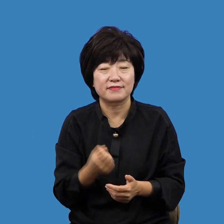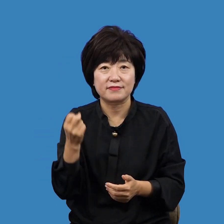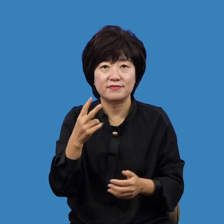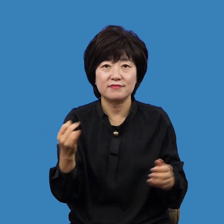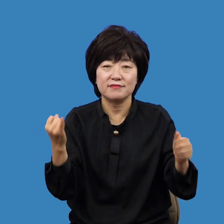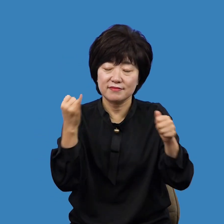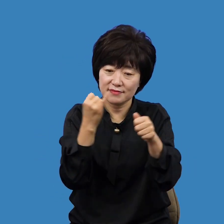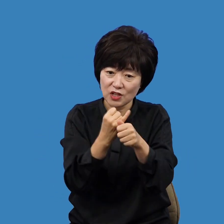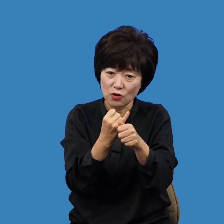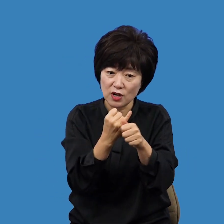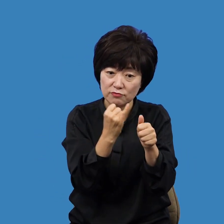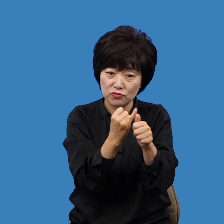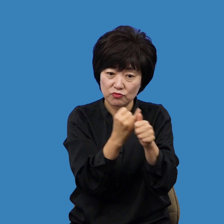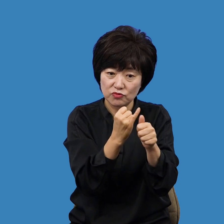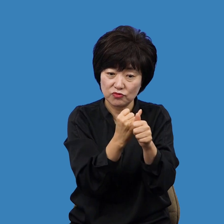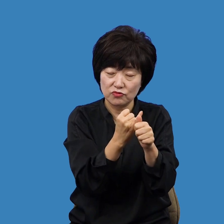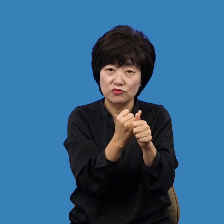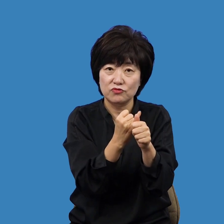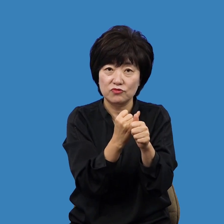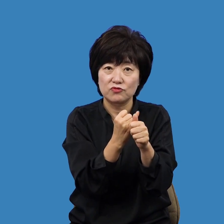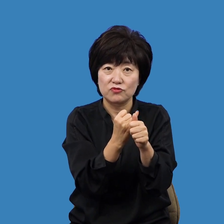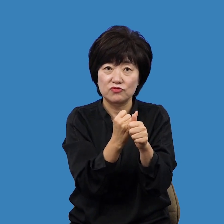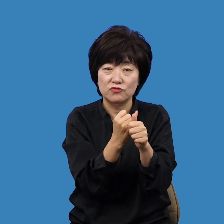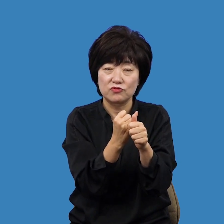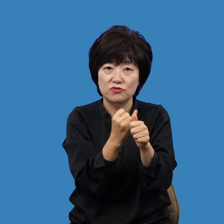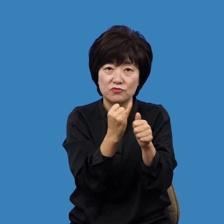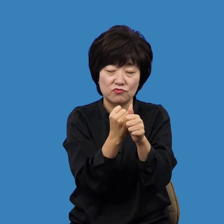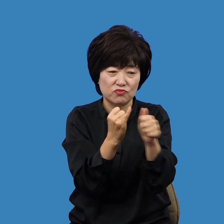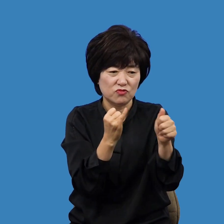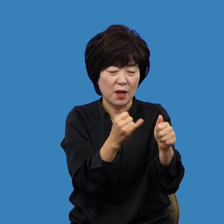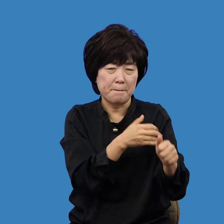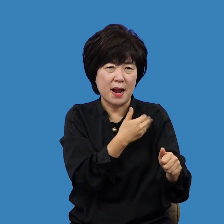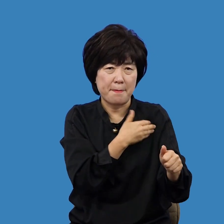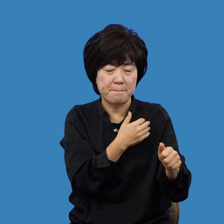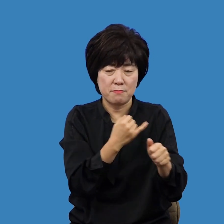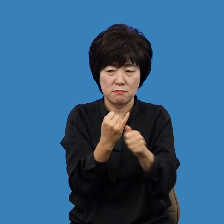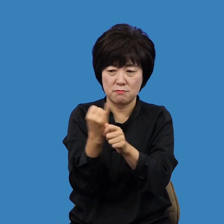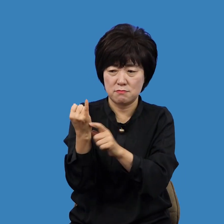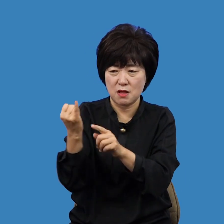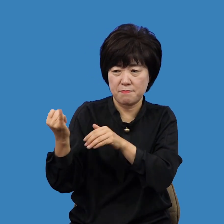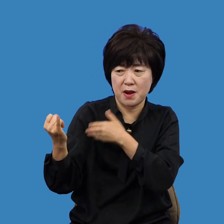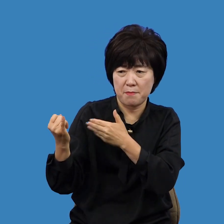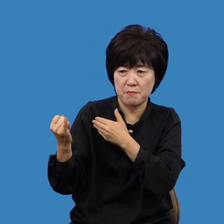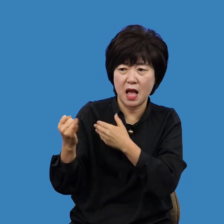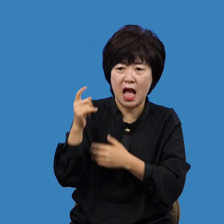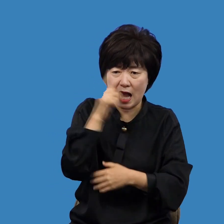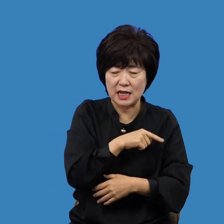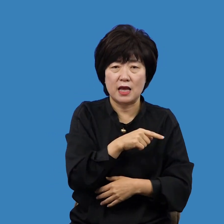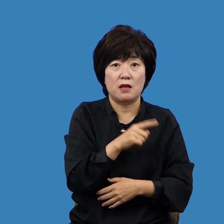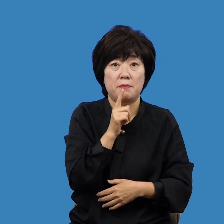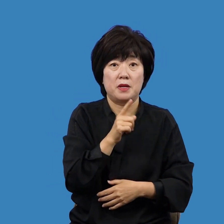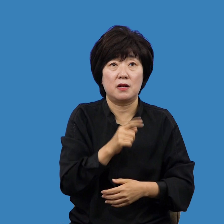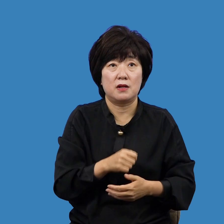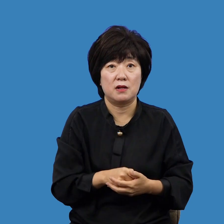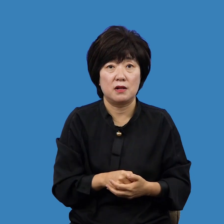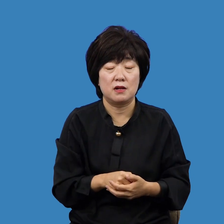결혼한 부부가 있으면 그 중에 한 사람이 불륜을 저지르거나 바람을 피거나 그러면 악하다 그러잖아요.